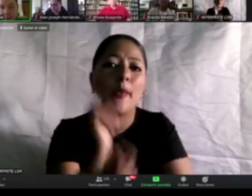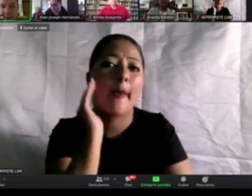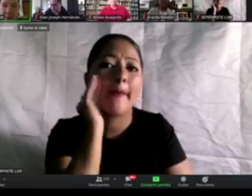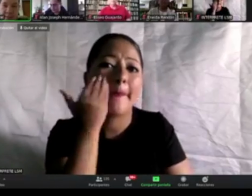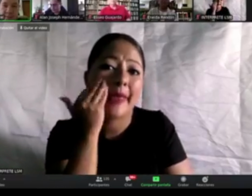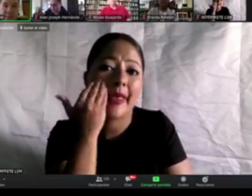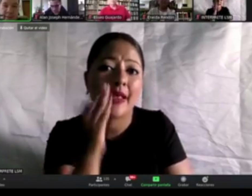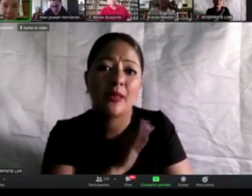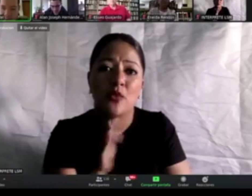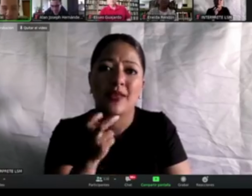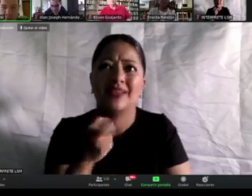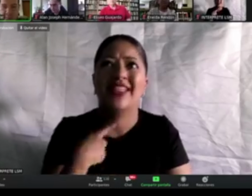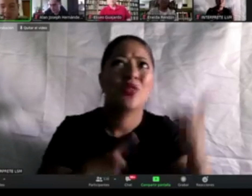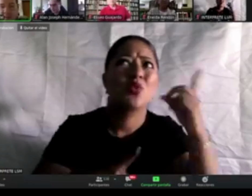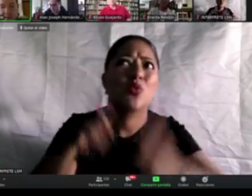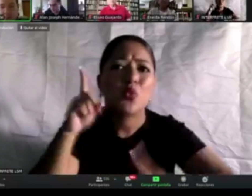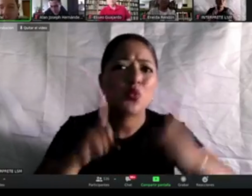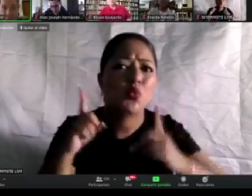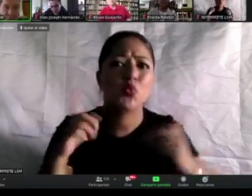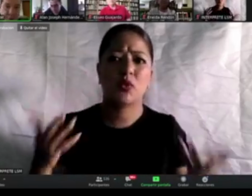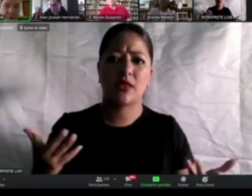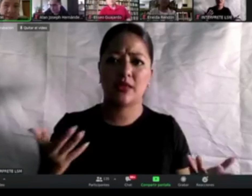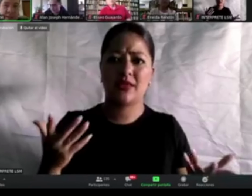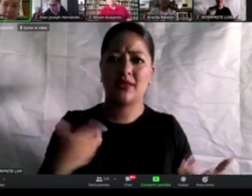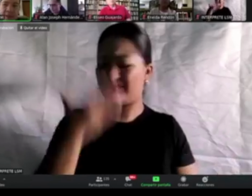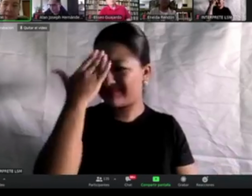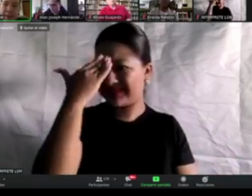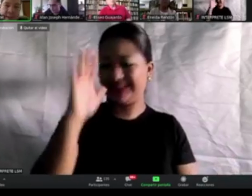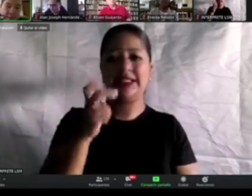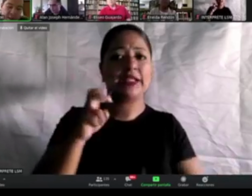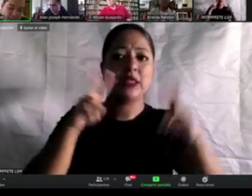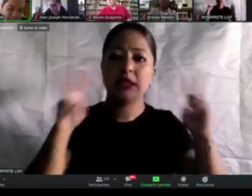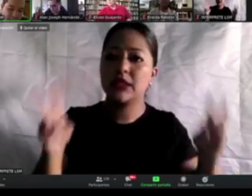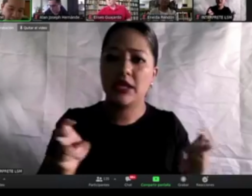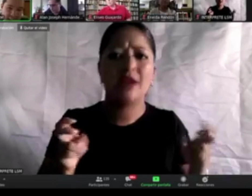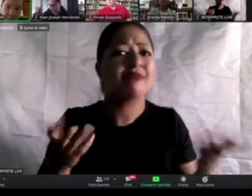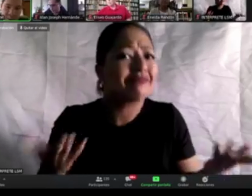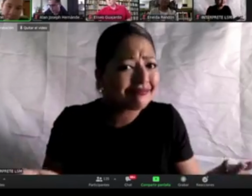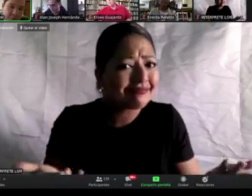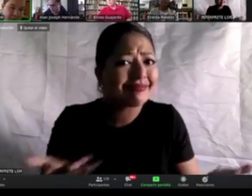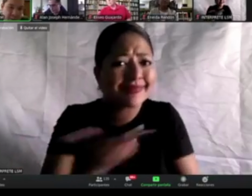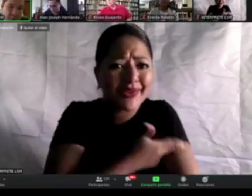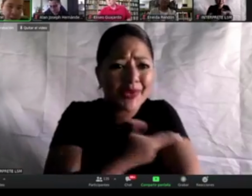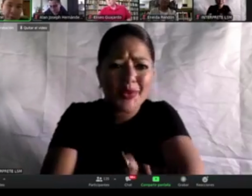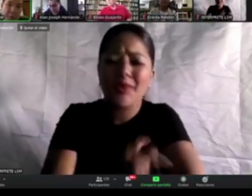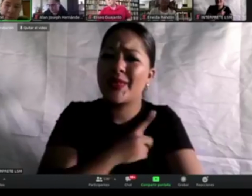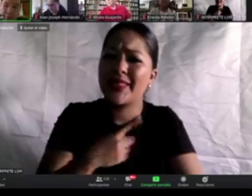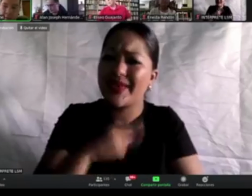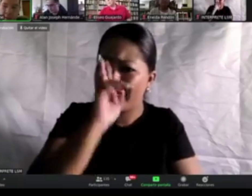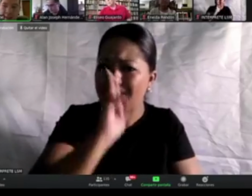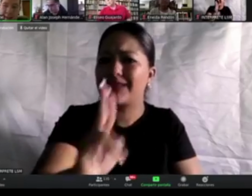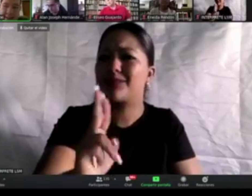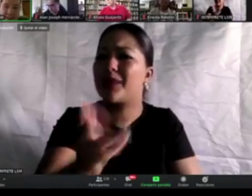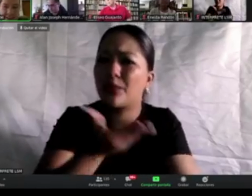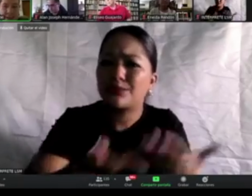tengo esta duda y hacerlo decir desconozco sobre el tema y también de esa manera respetuosa pues ir construyendo juntos